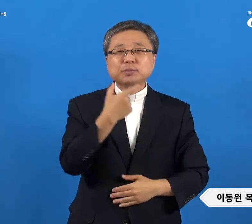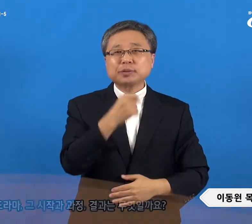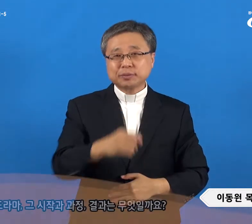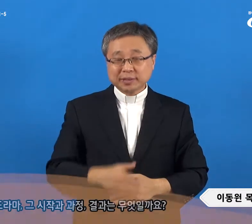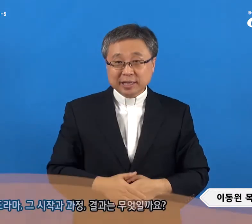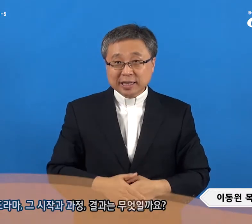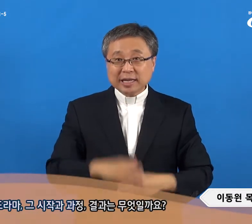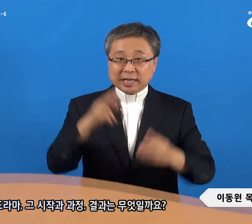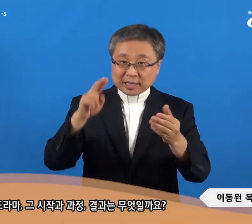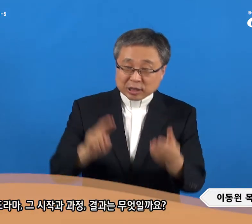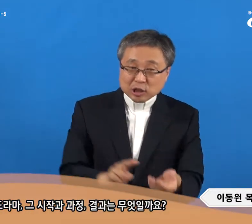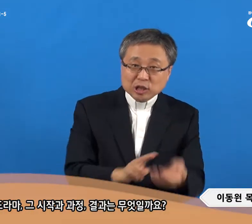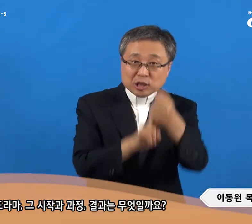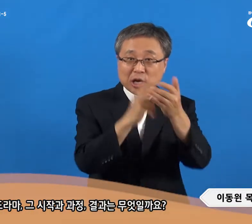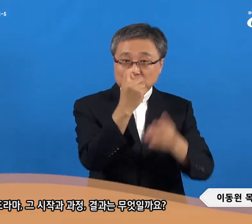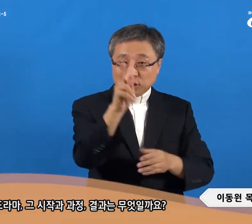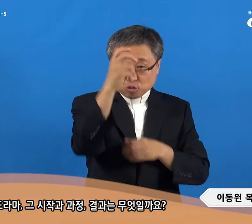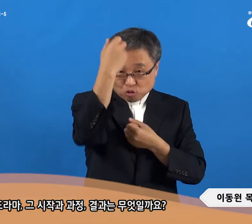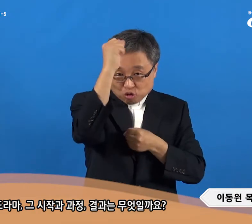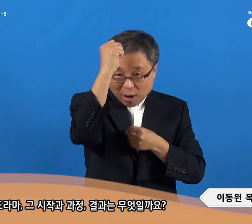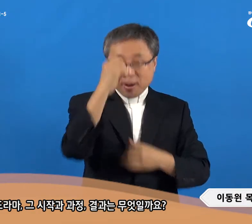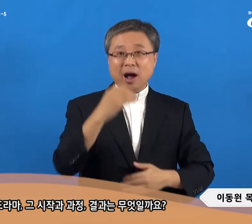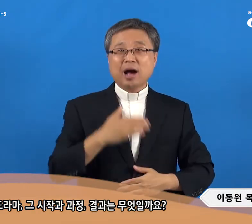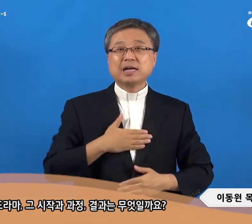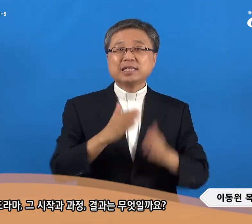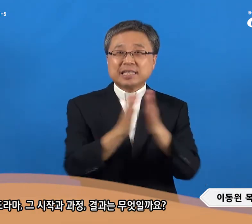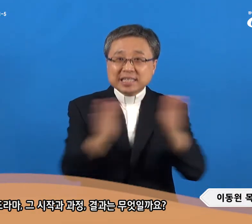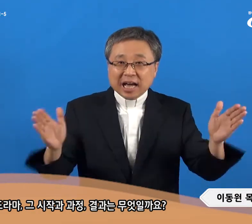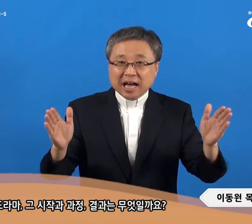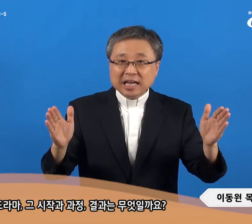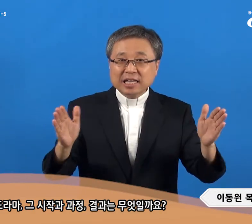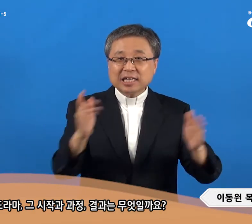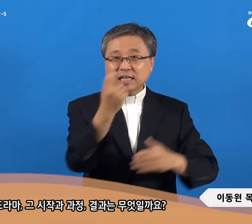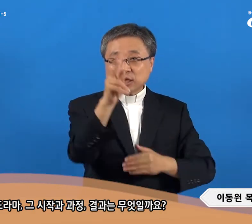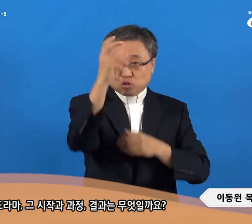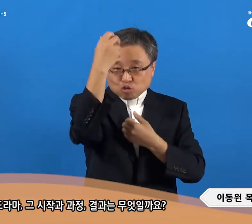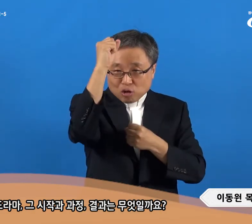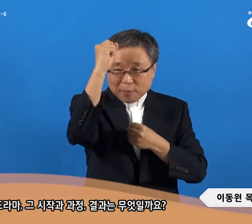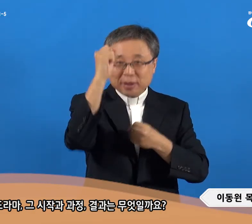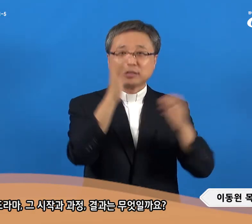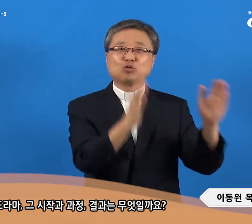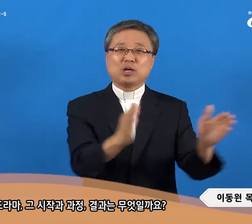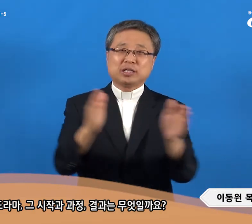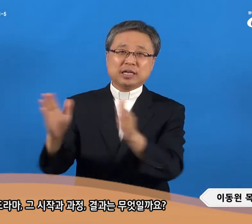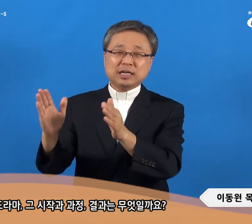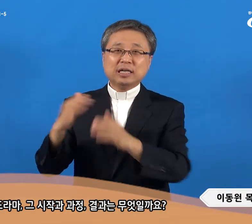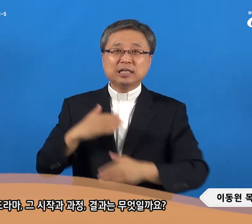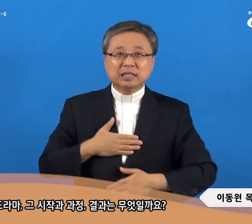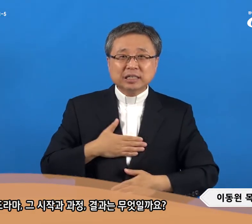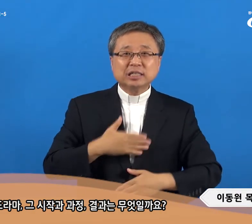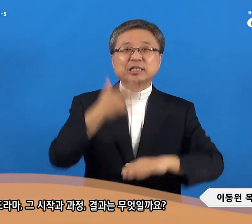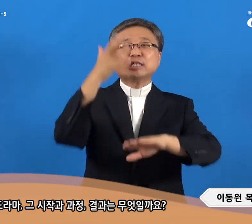이 기적의 드라마의 시작과 드라마, 그리고 그 과정, 그 결과는 도대체